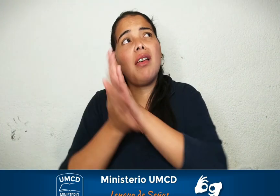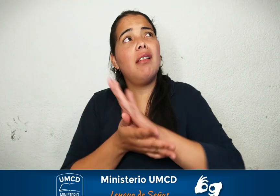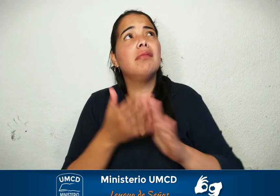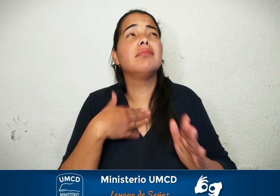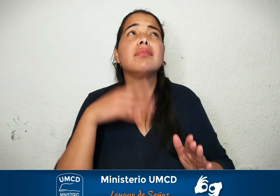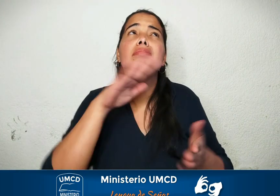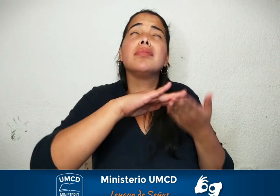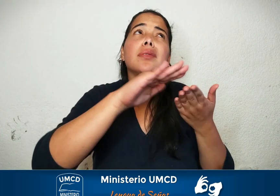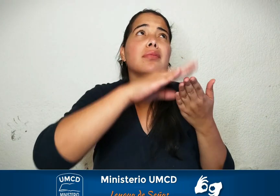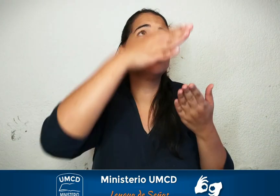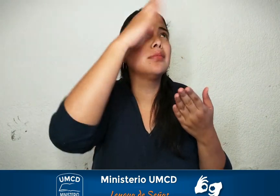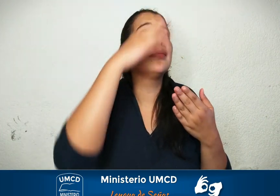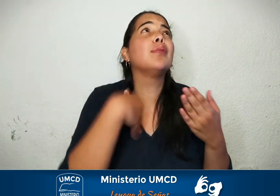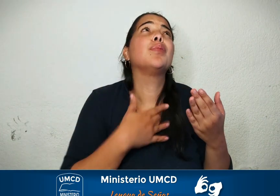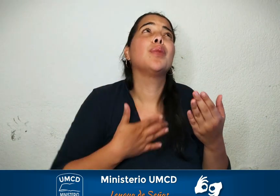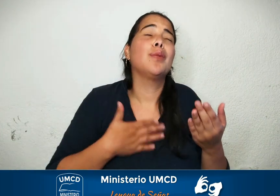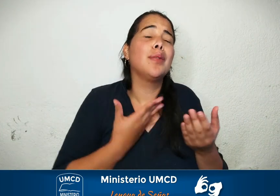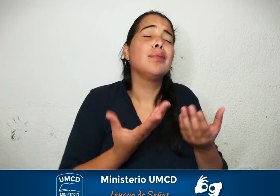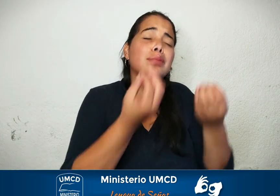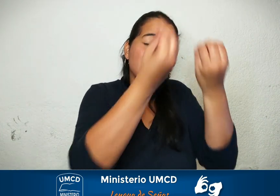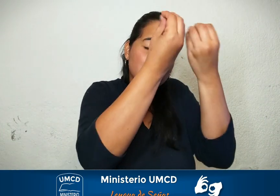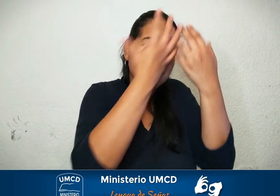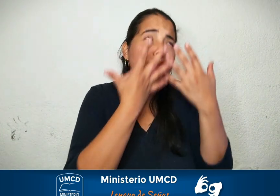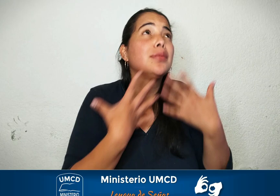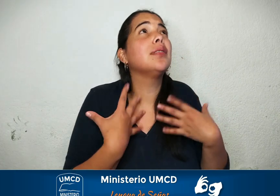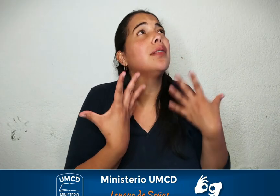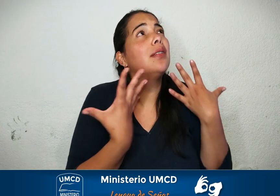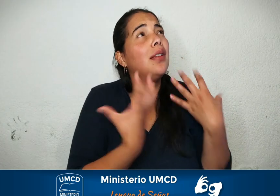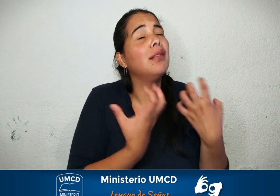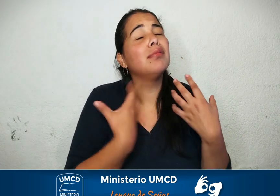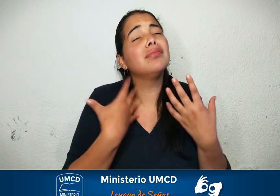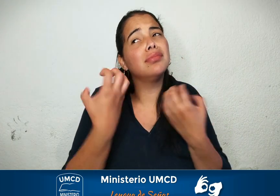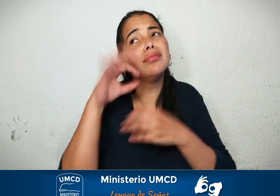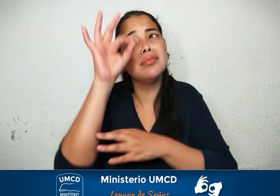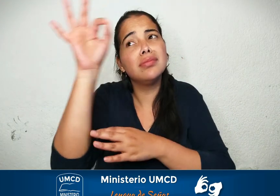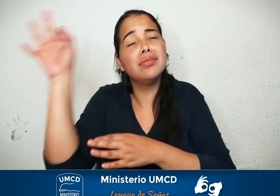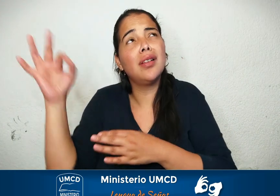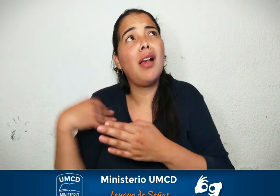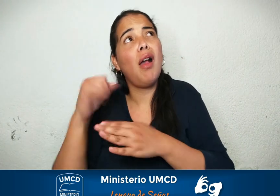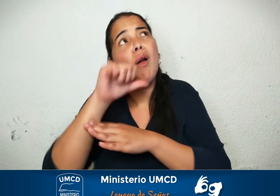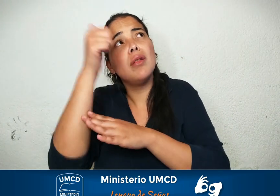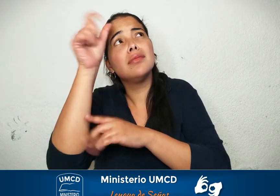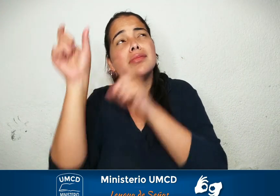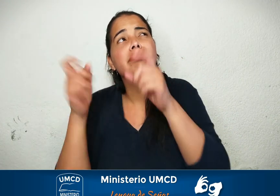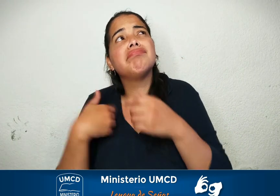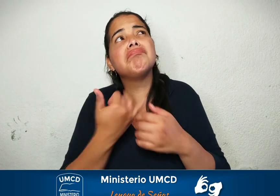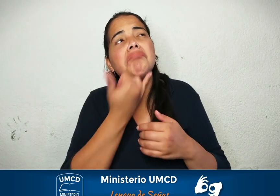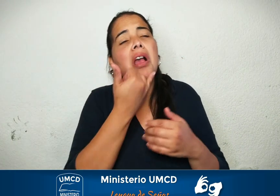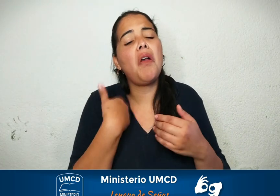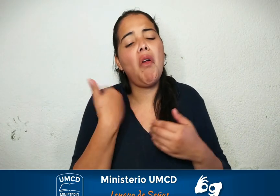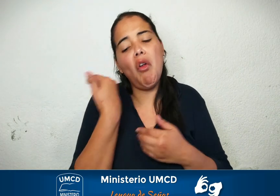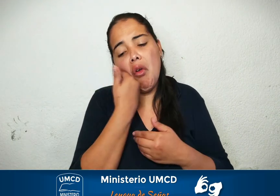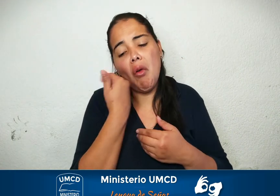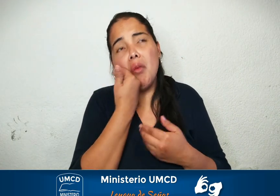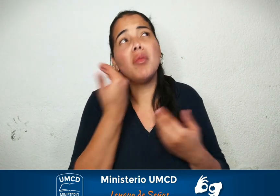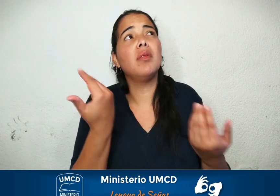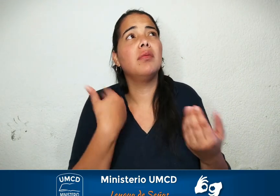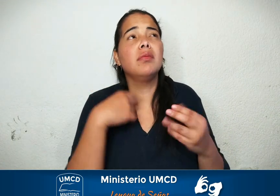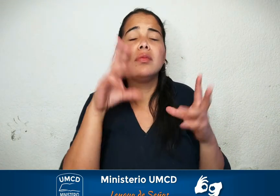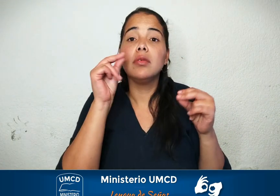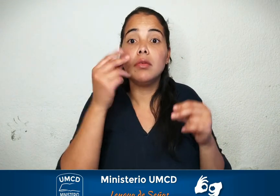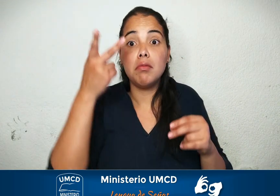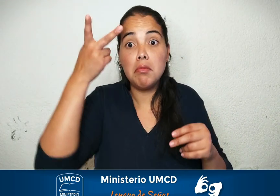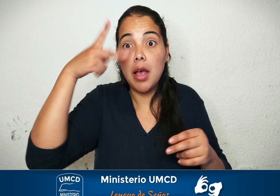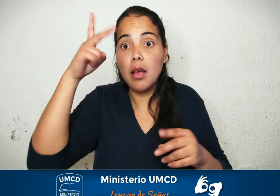de Él nuevamente, que le impulse a usted a llevar el Evangelio. Pablo sabía que esto tenía que